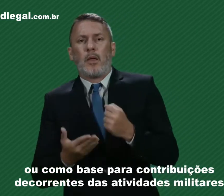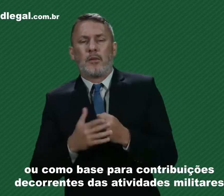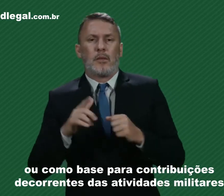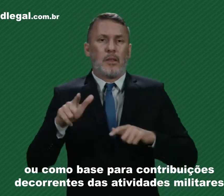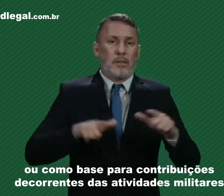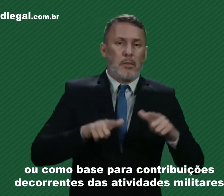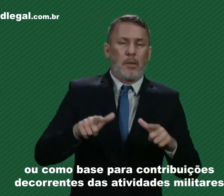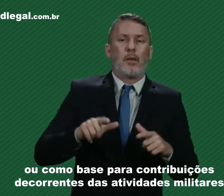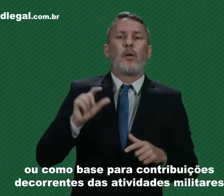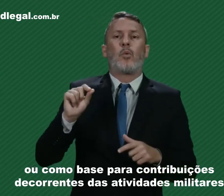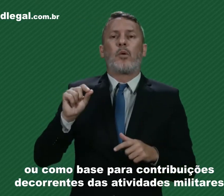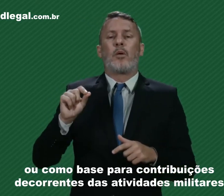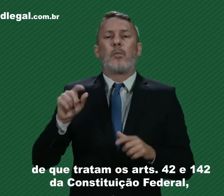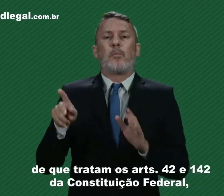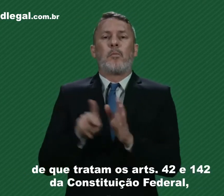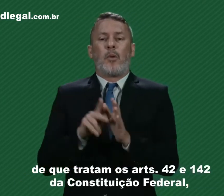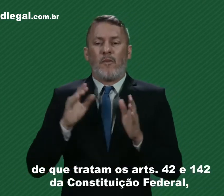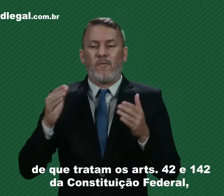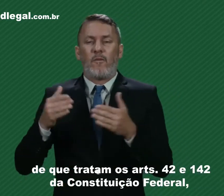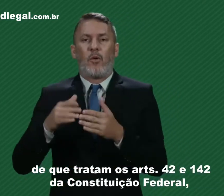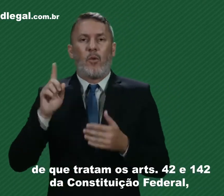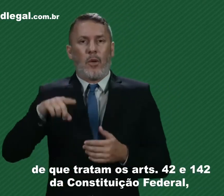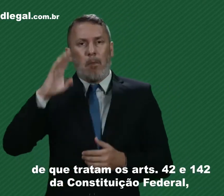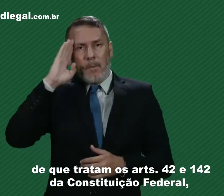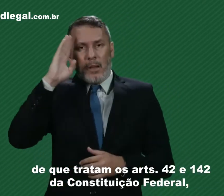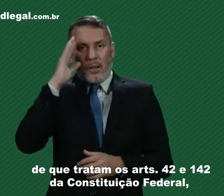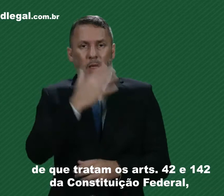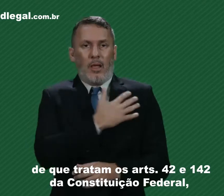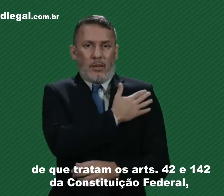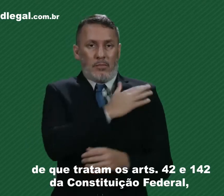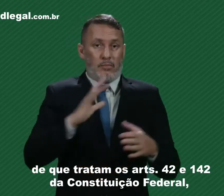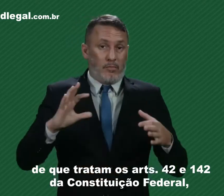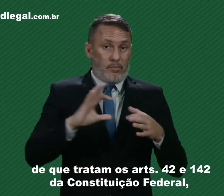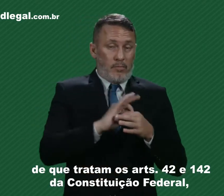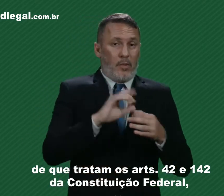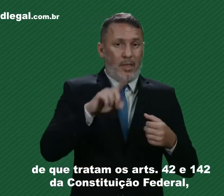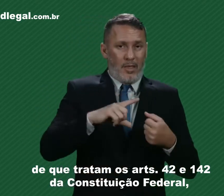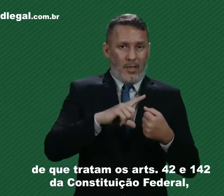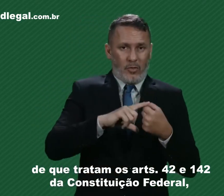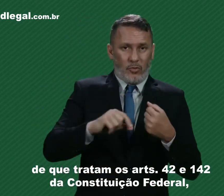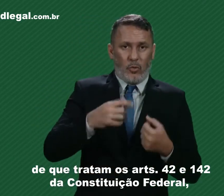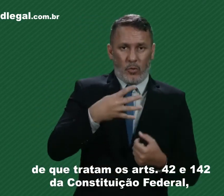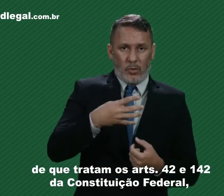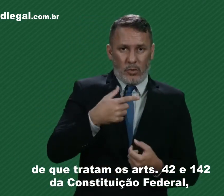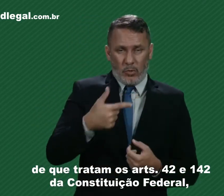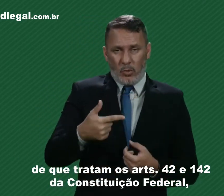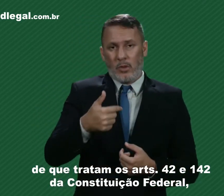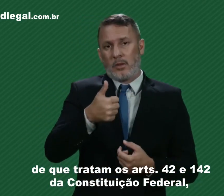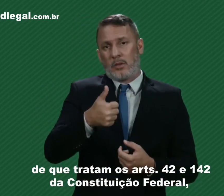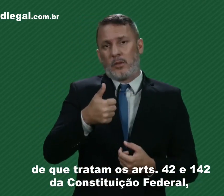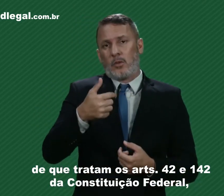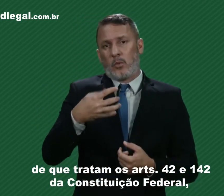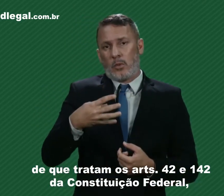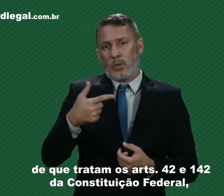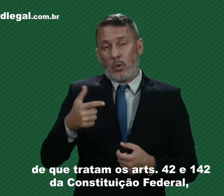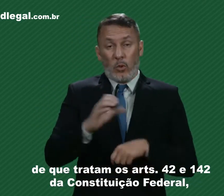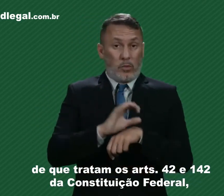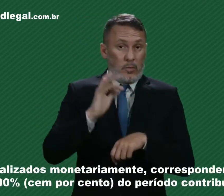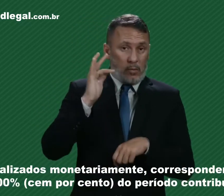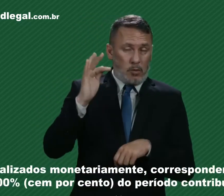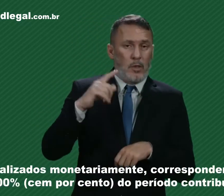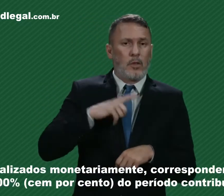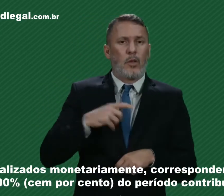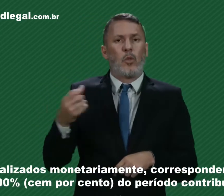decorrentes das atividades militares de que tratam os artigos 42 e 142 da Constituição